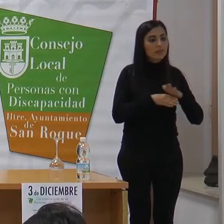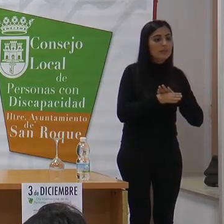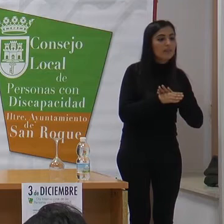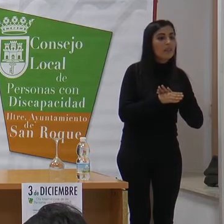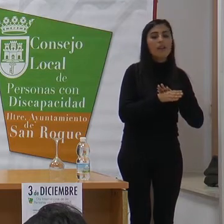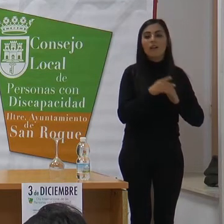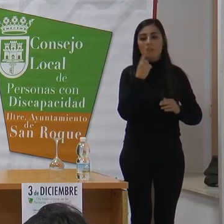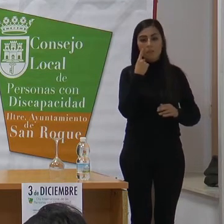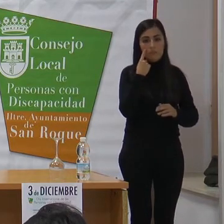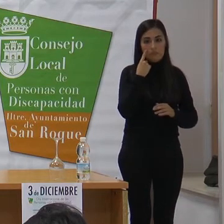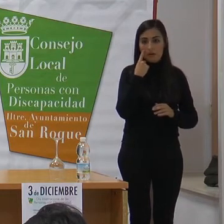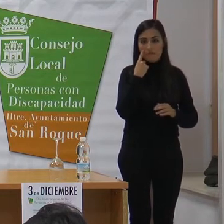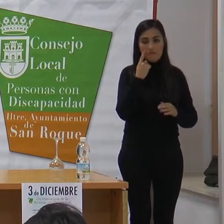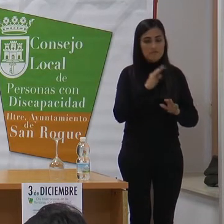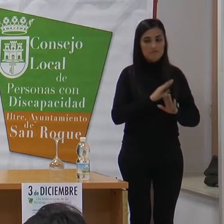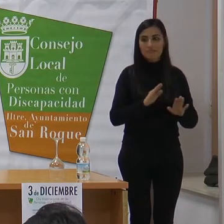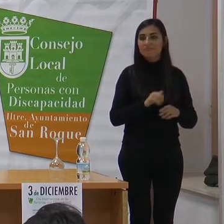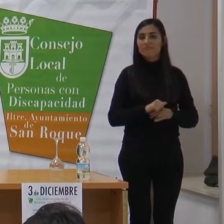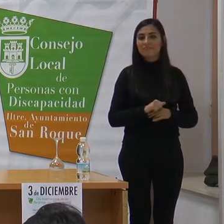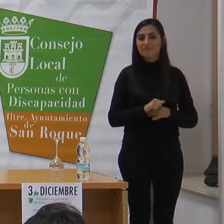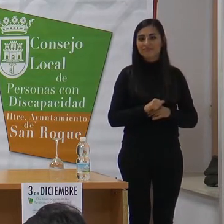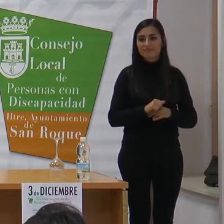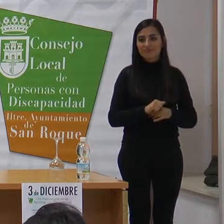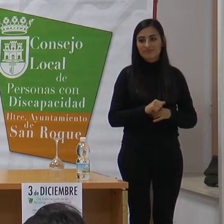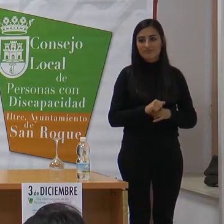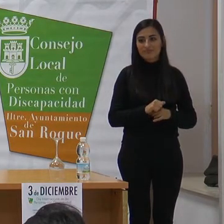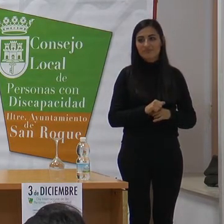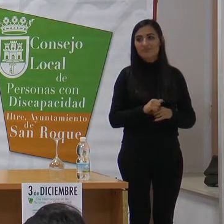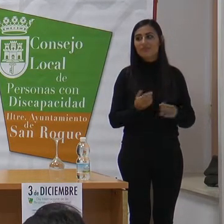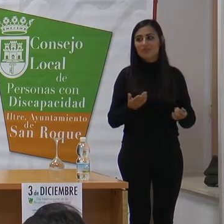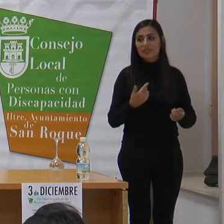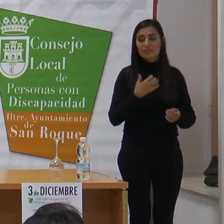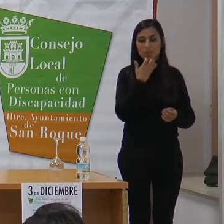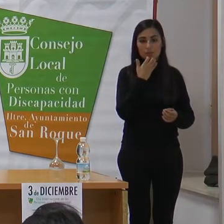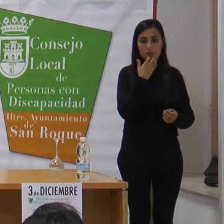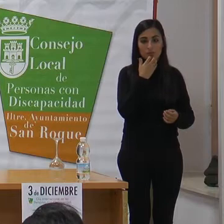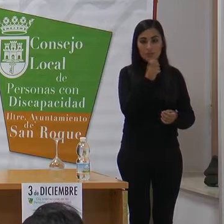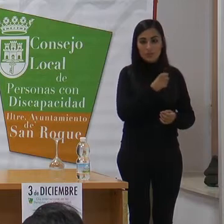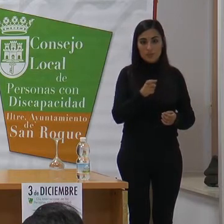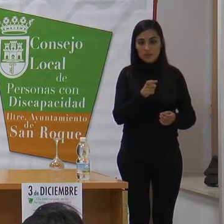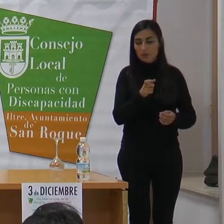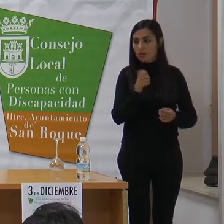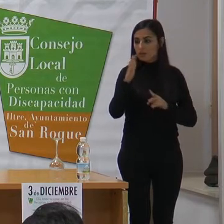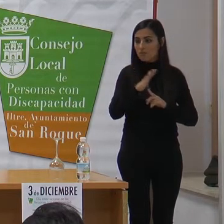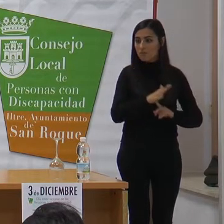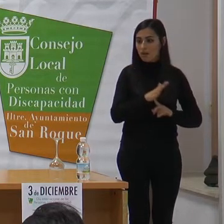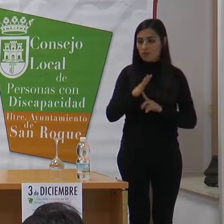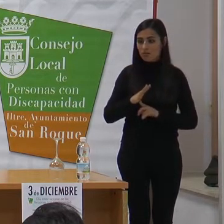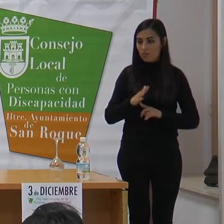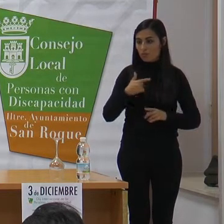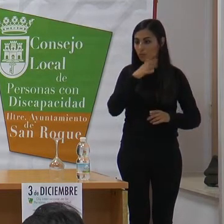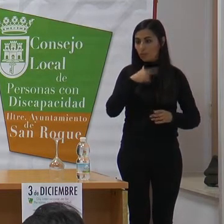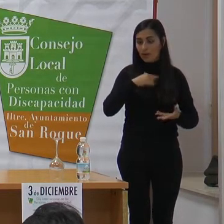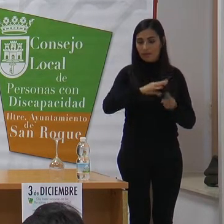En cuanto a la charla en sí, Gonzalo Rivas comenzó haciendo una serie de consideraciones previas antes de enumerar las